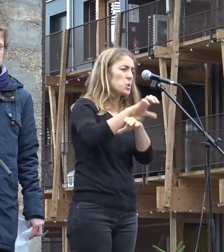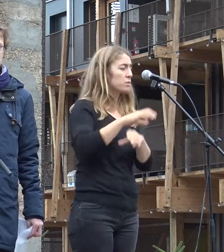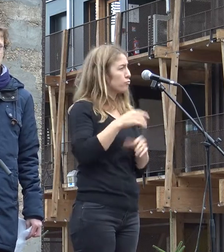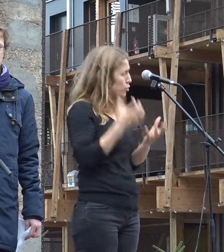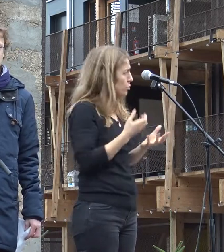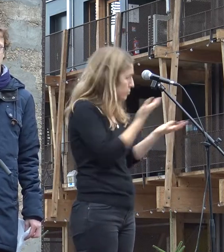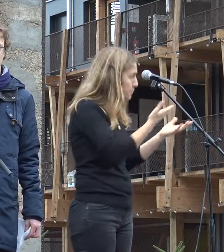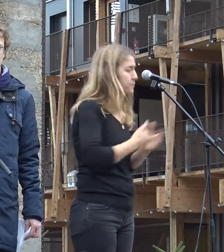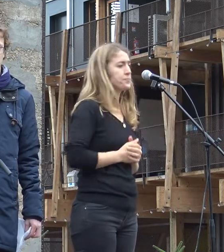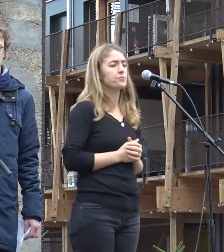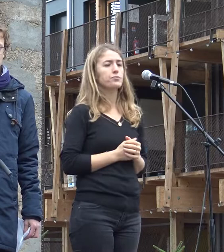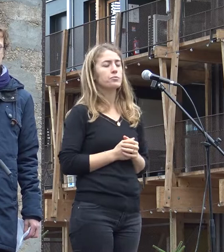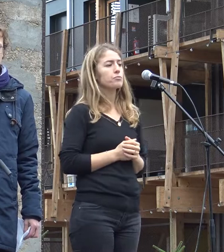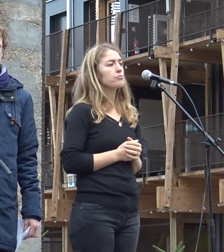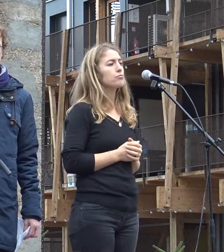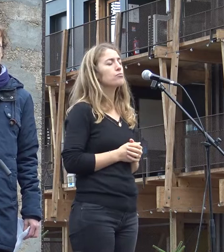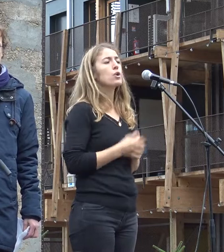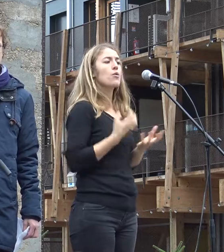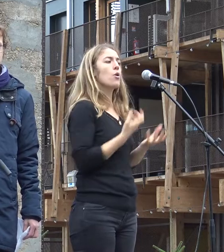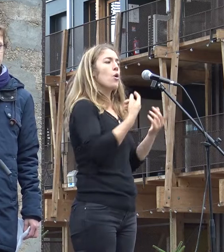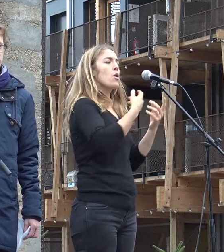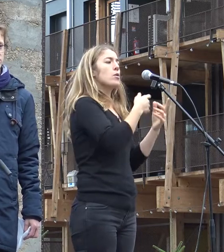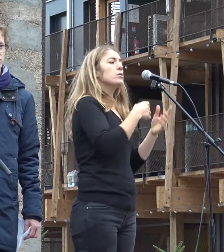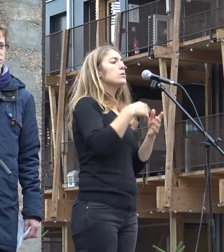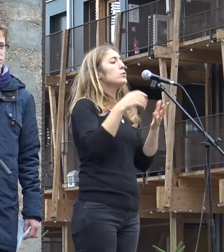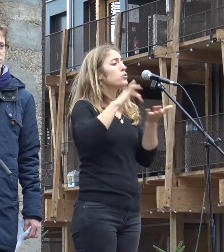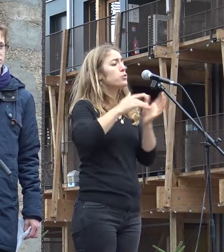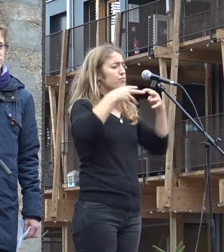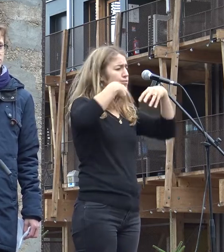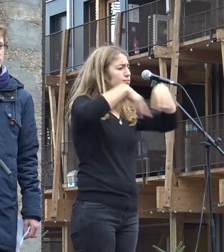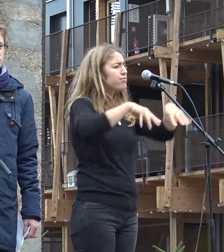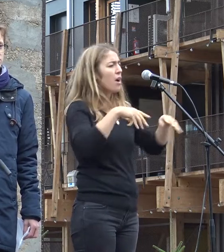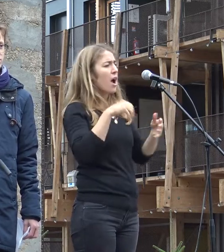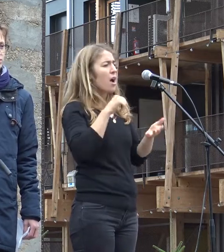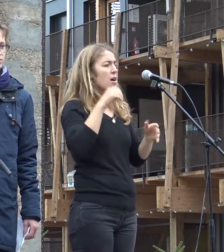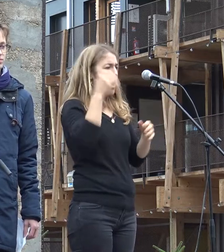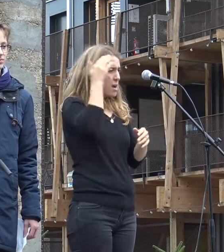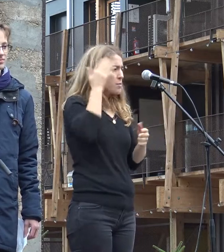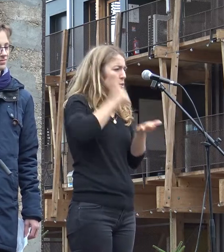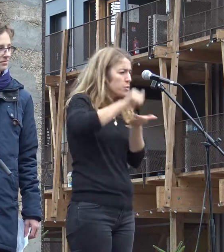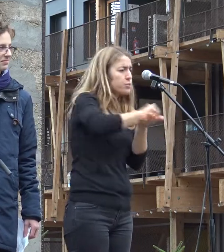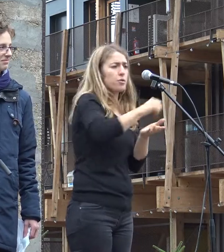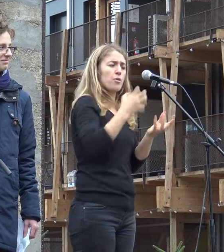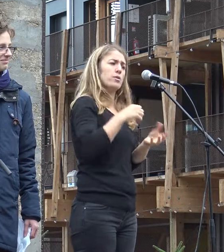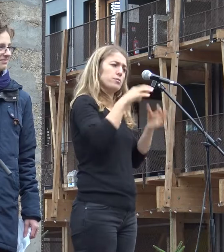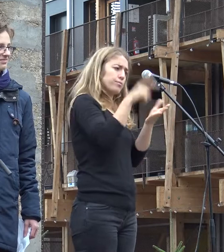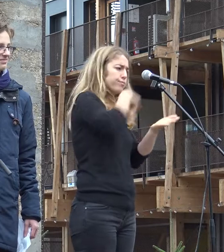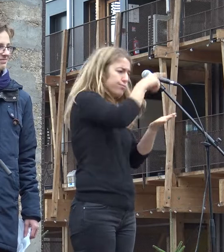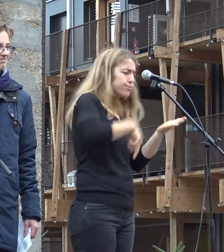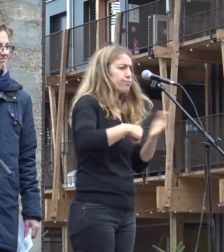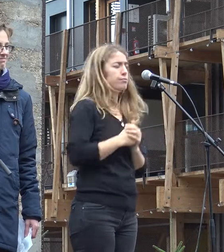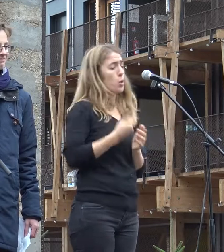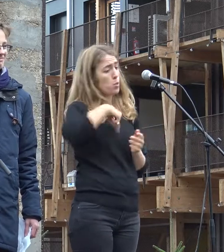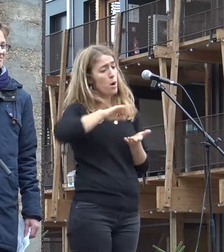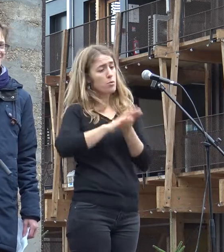Nous exigeons qu'ils retirent tous les pesticides de synthèse. Nous, les coquelicots, nous nous rassemblons toutes et